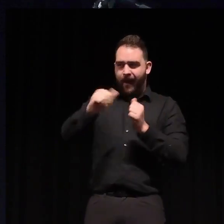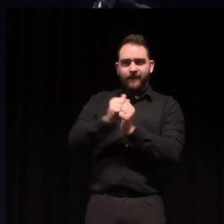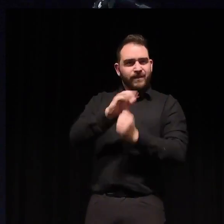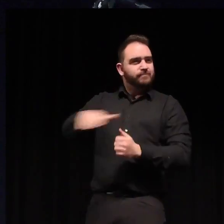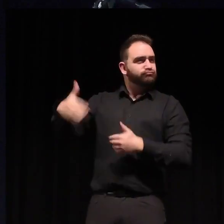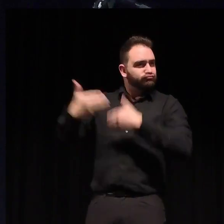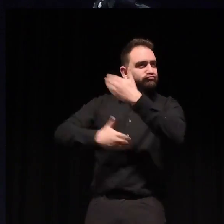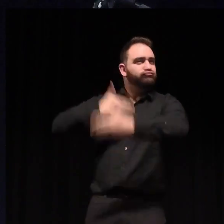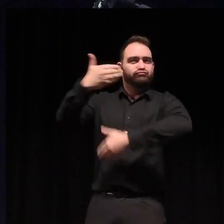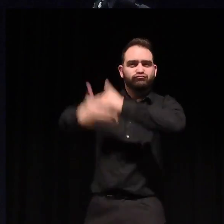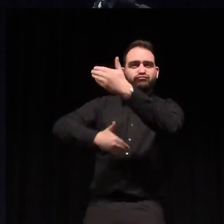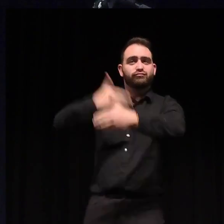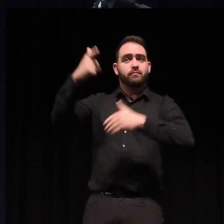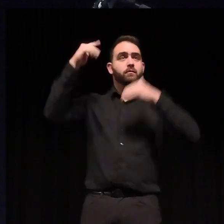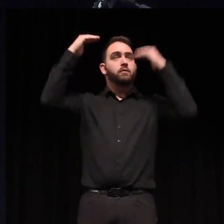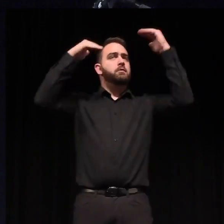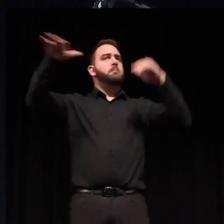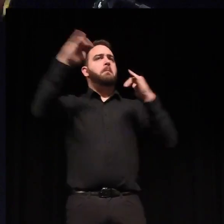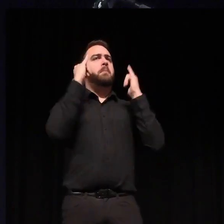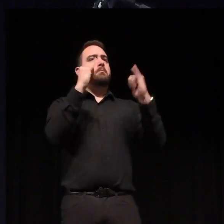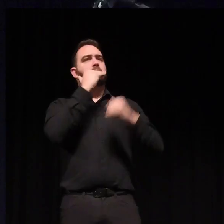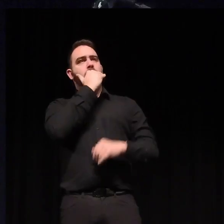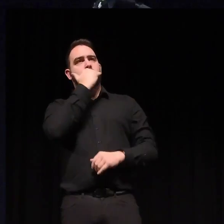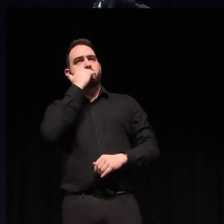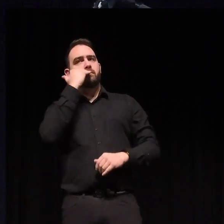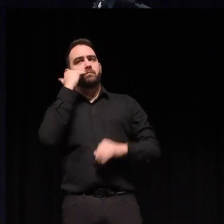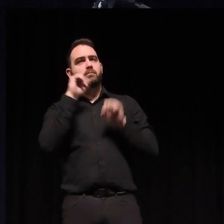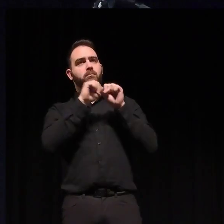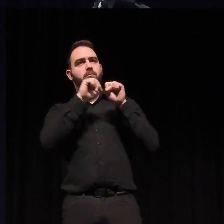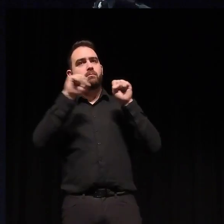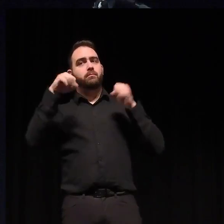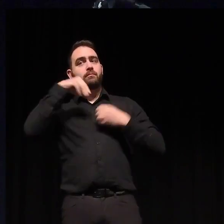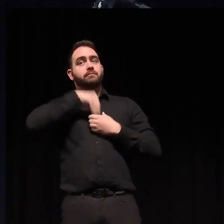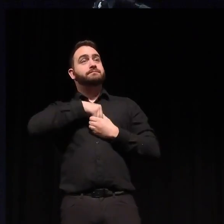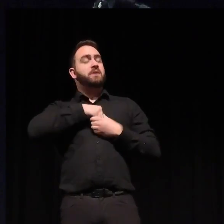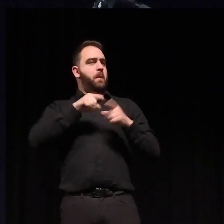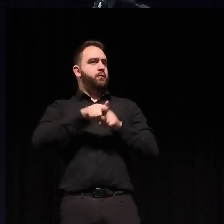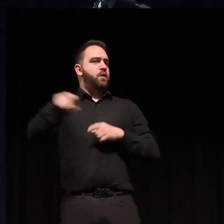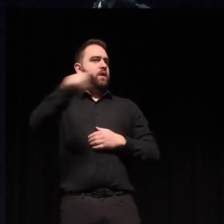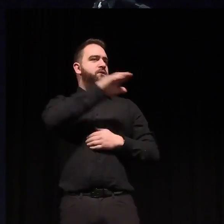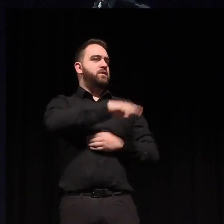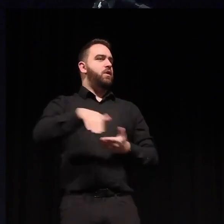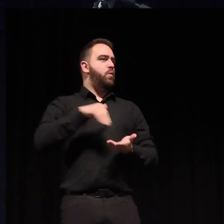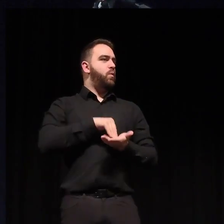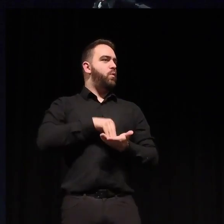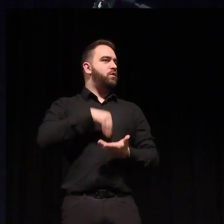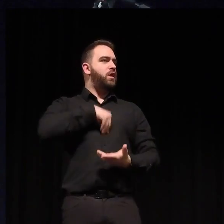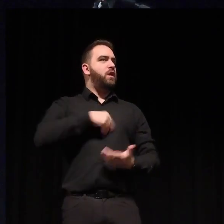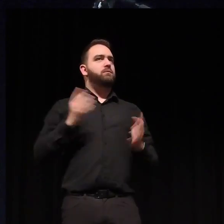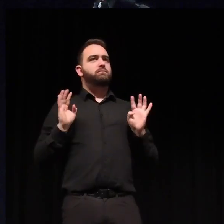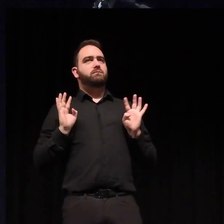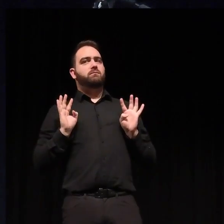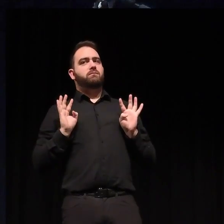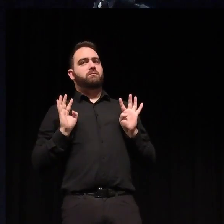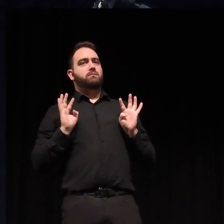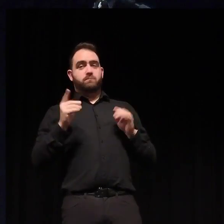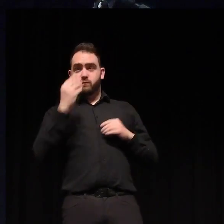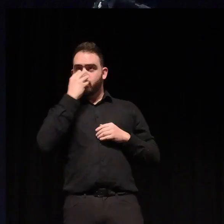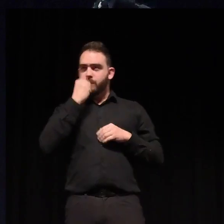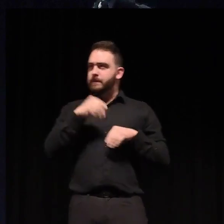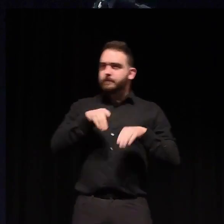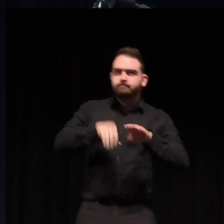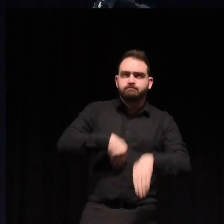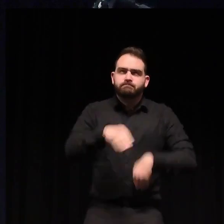comme des enfants. Alors, il s'est mis à courir dans la forêt. Et là, aussitôt, il y a